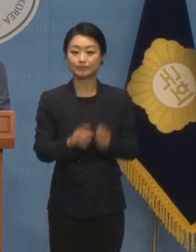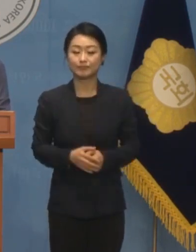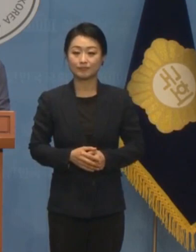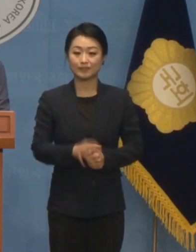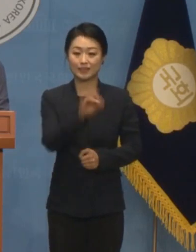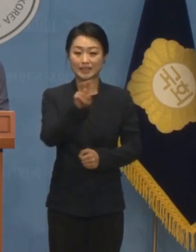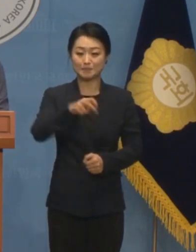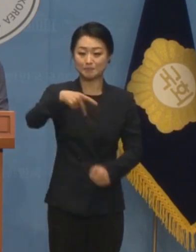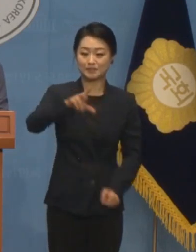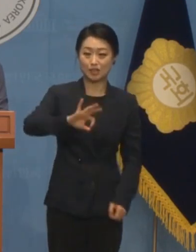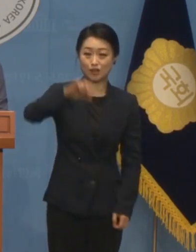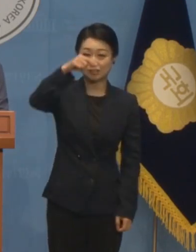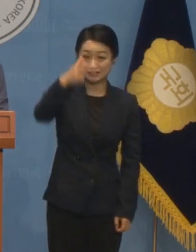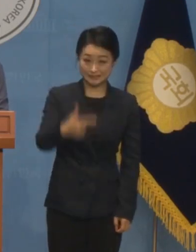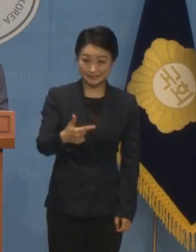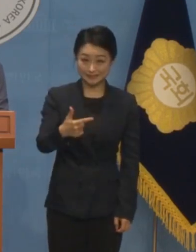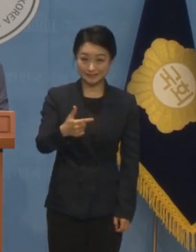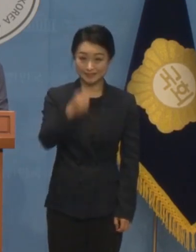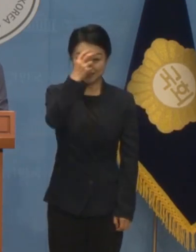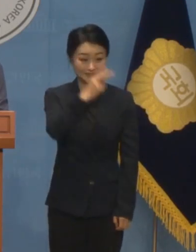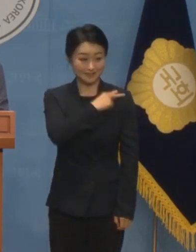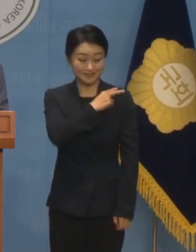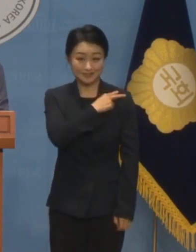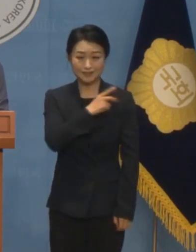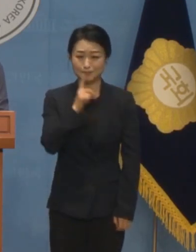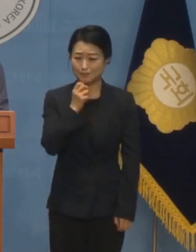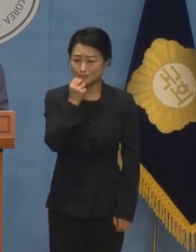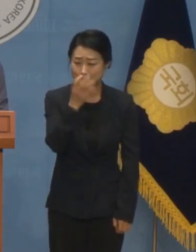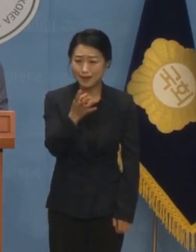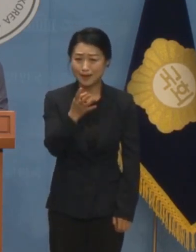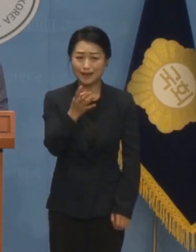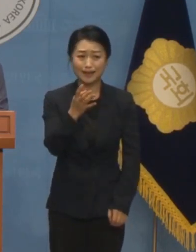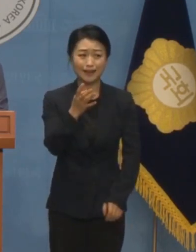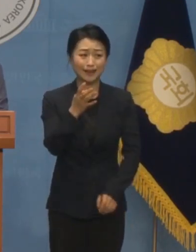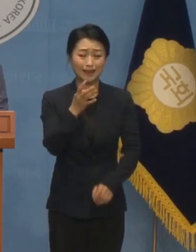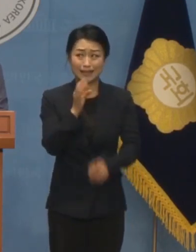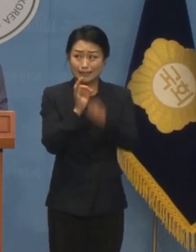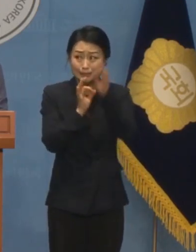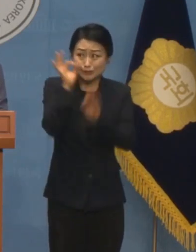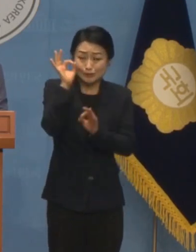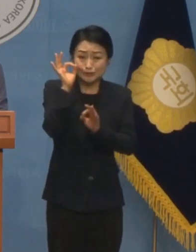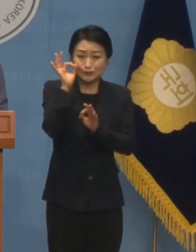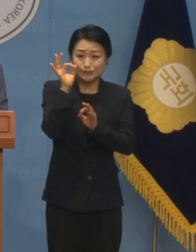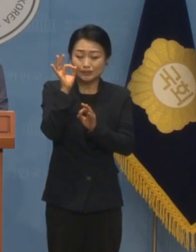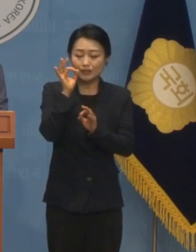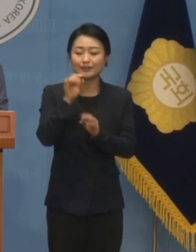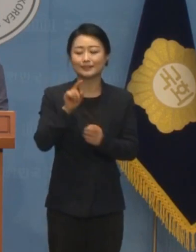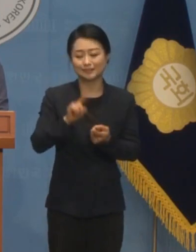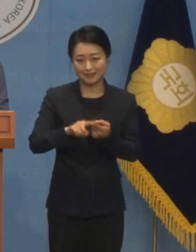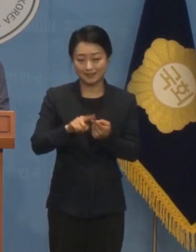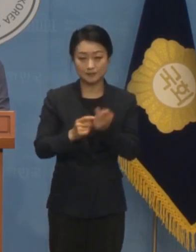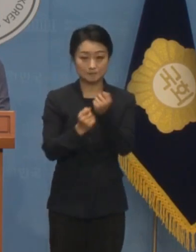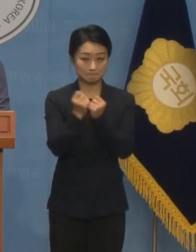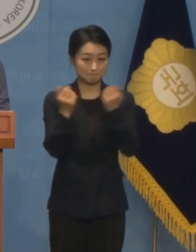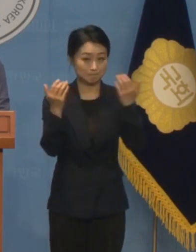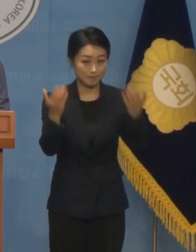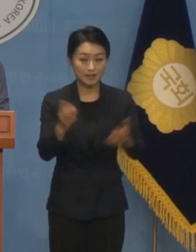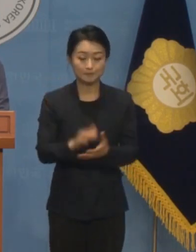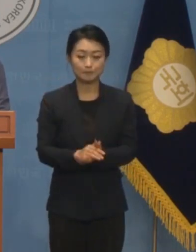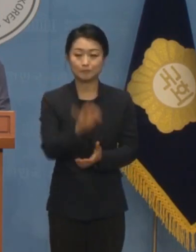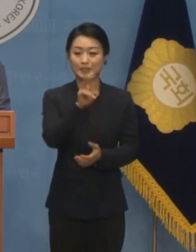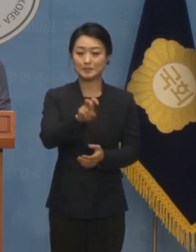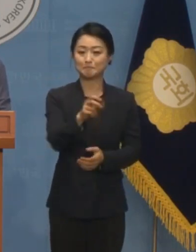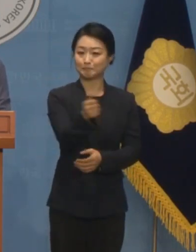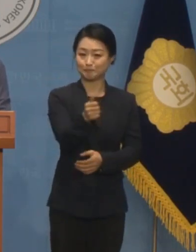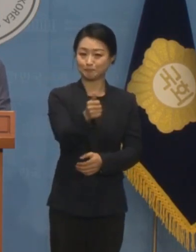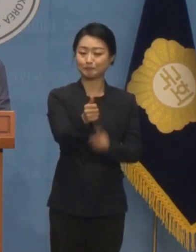임성근의 파렴치한 번복 진술서, 완벽한 망각의 실체를 밝혀야 합니다. 임성근 전